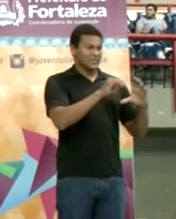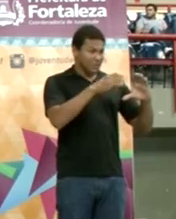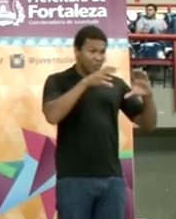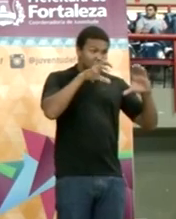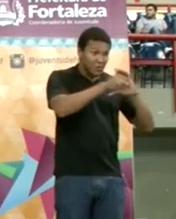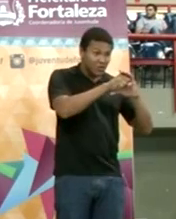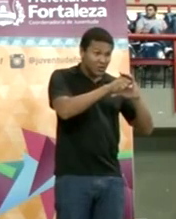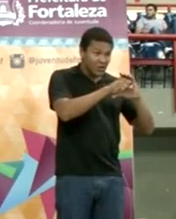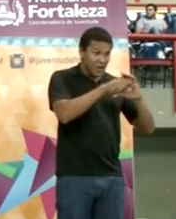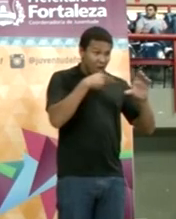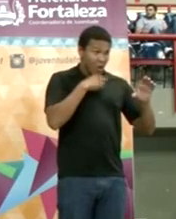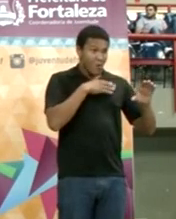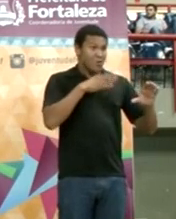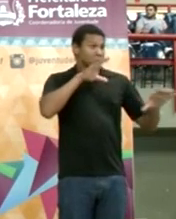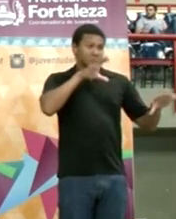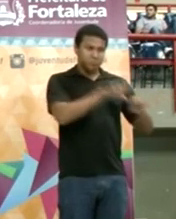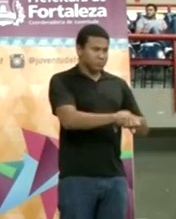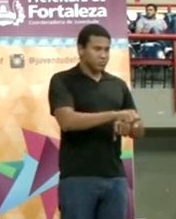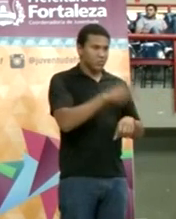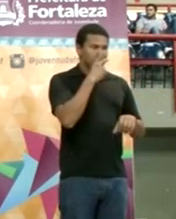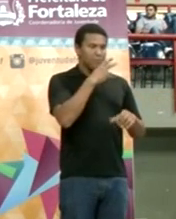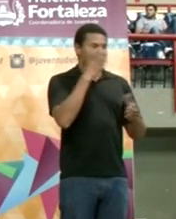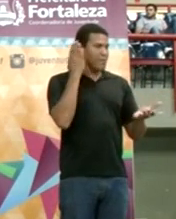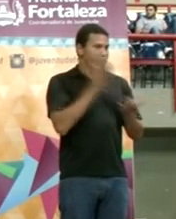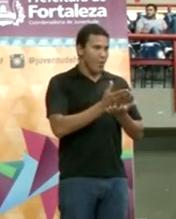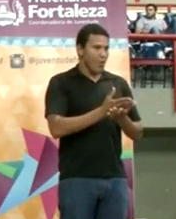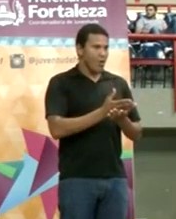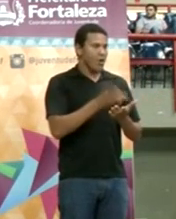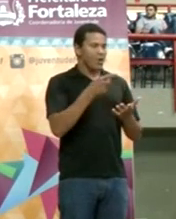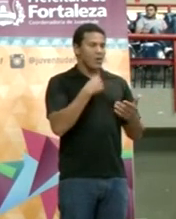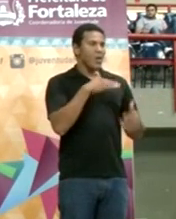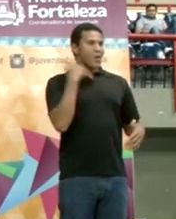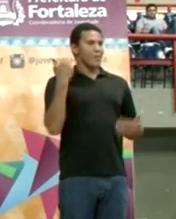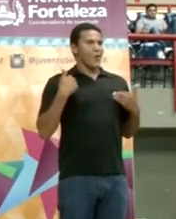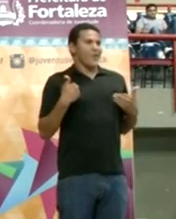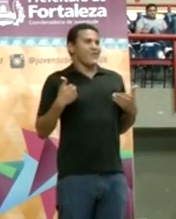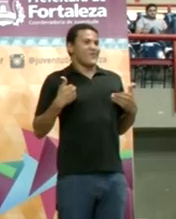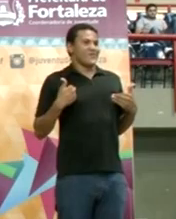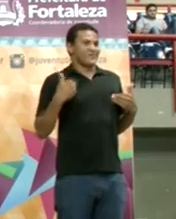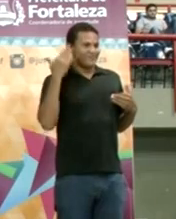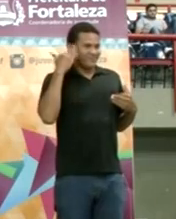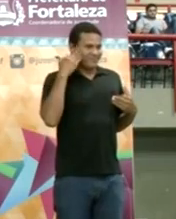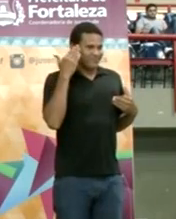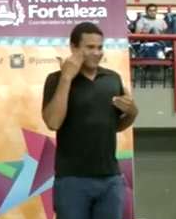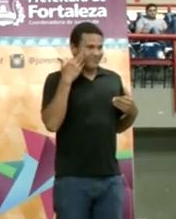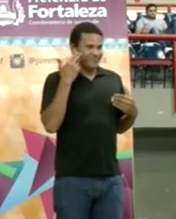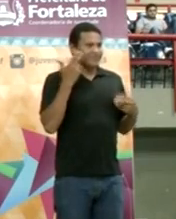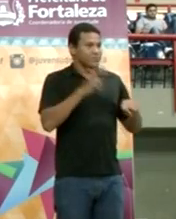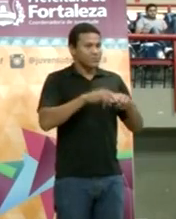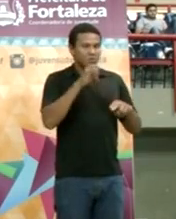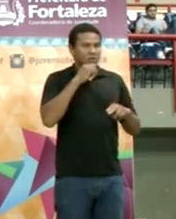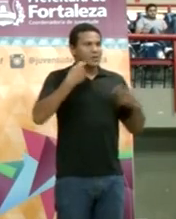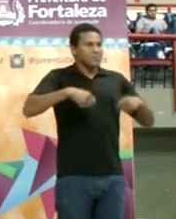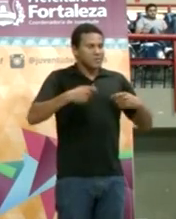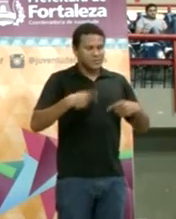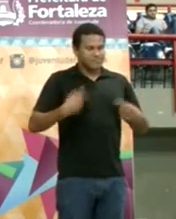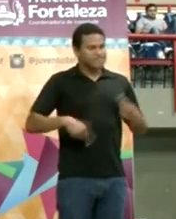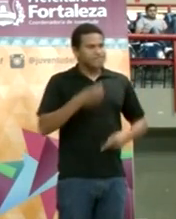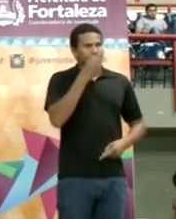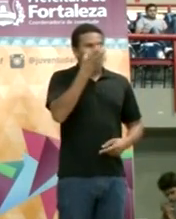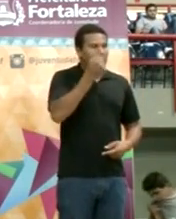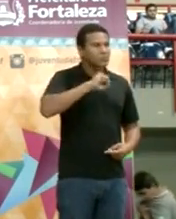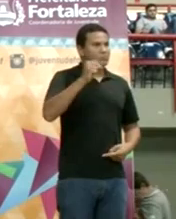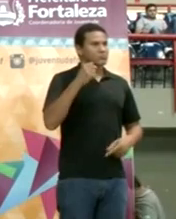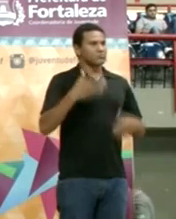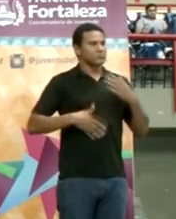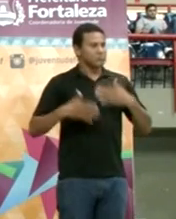quem morre sou eu. Por isso que a gente tem que ter uma imunologia boa, temos que ter uma alimentação boa, equilibrada, balanceada, temos que ter